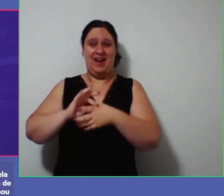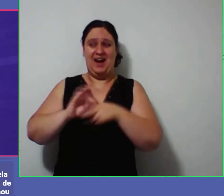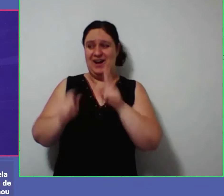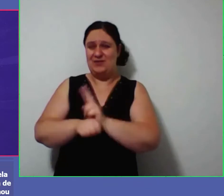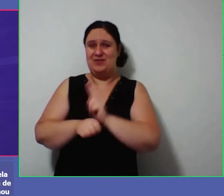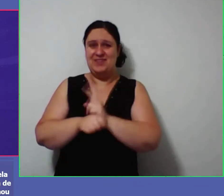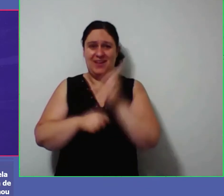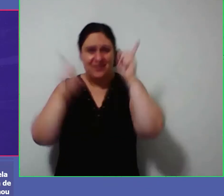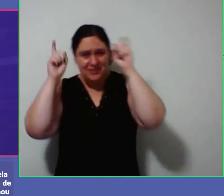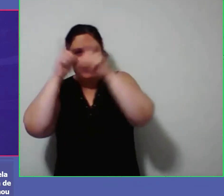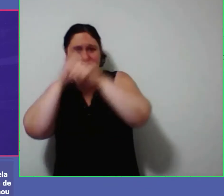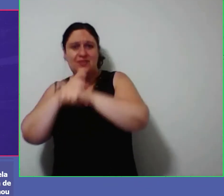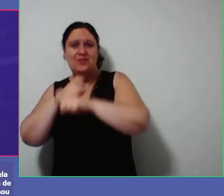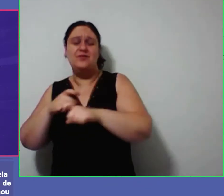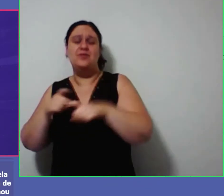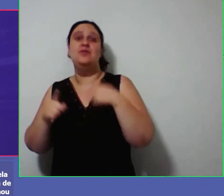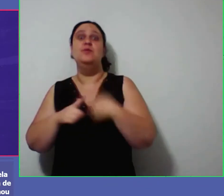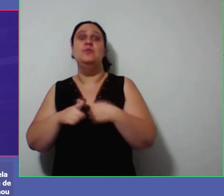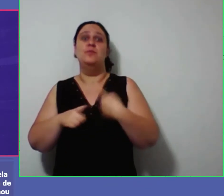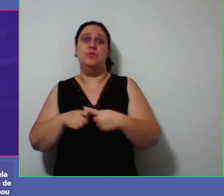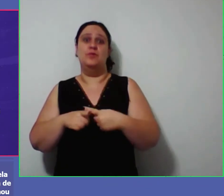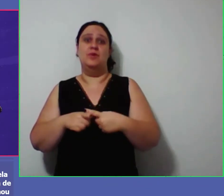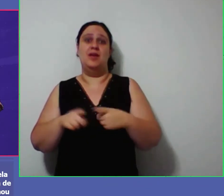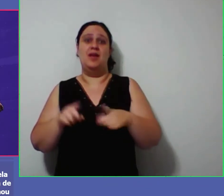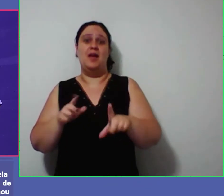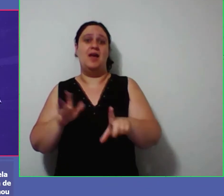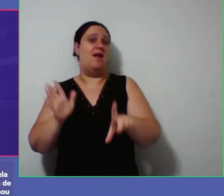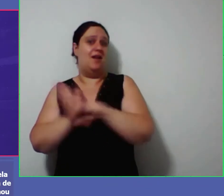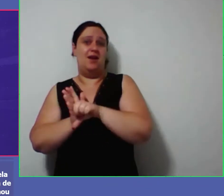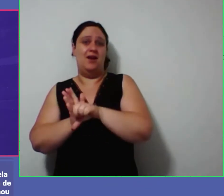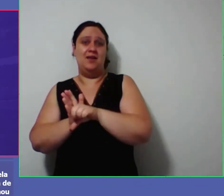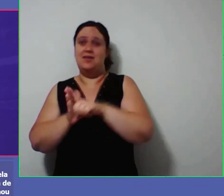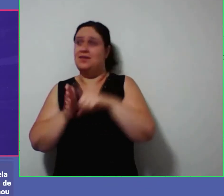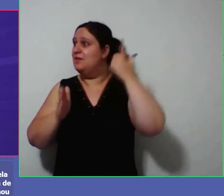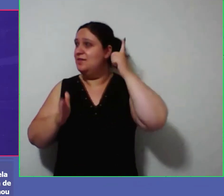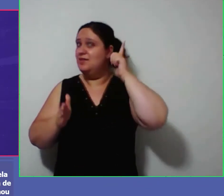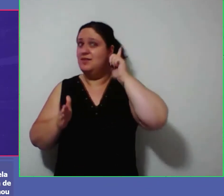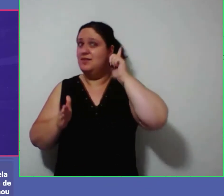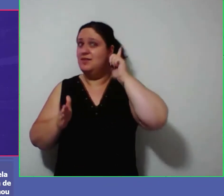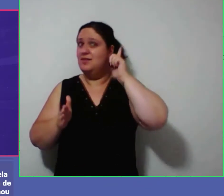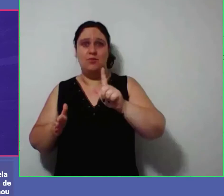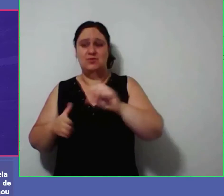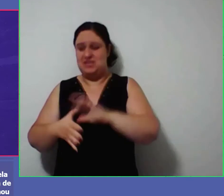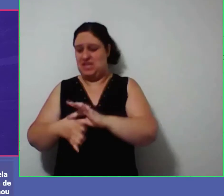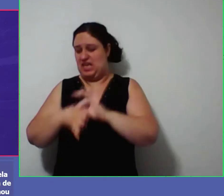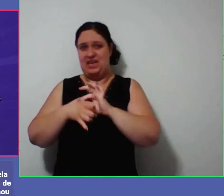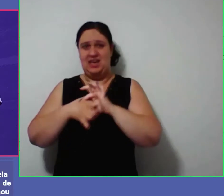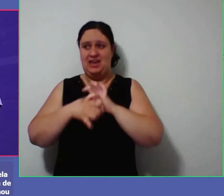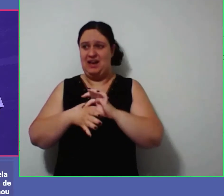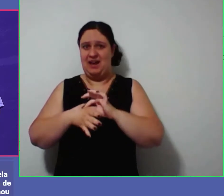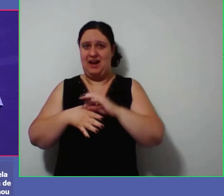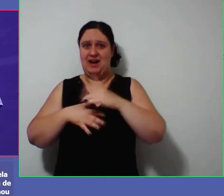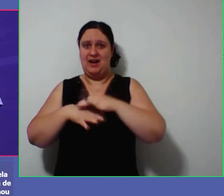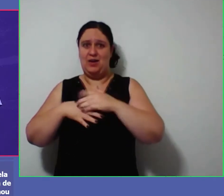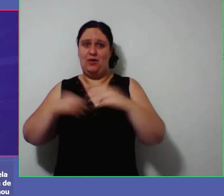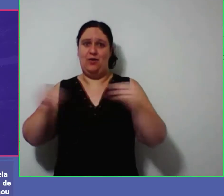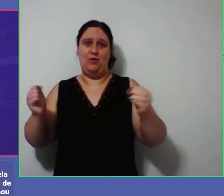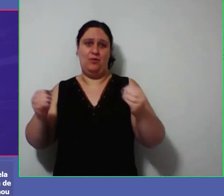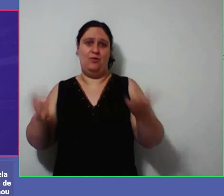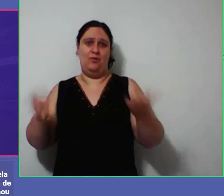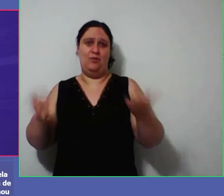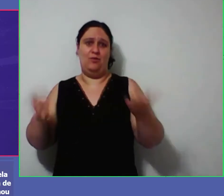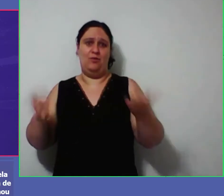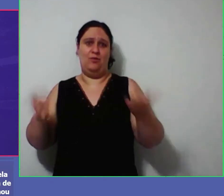a lei fica doente, a lei fica enferma, a lei é insuficiente para lidar com a carne do